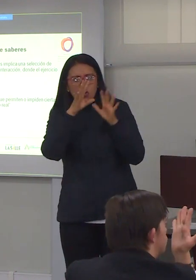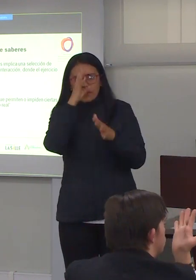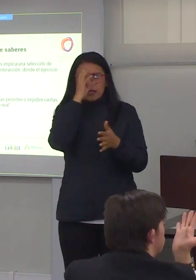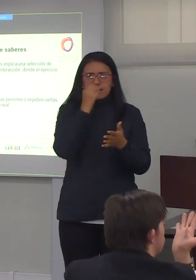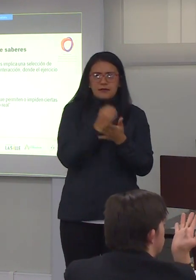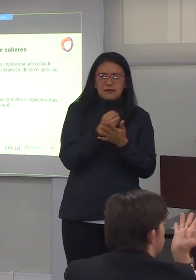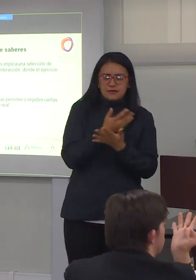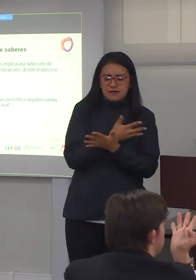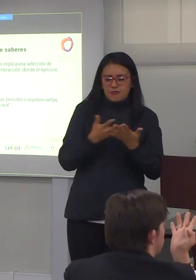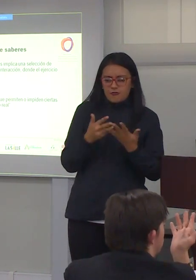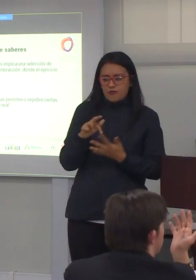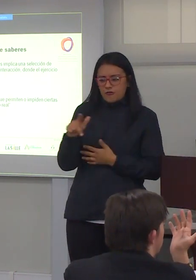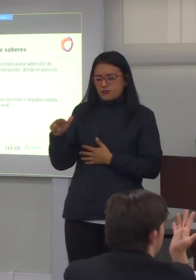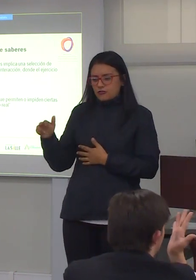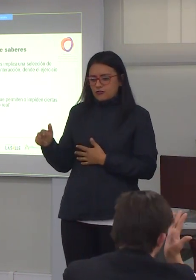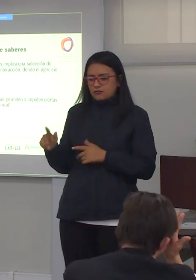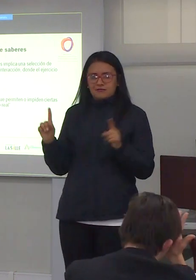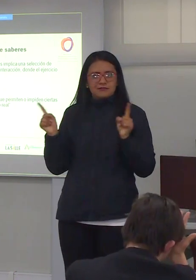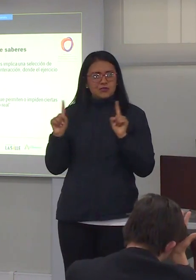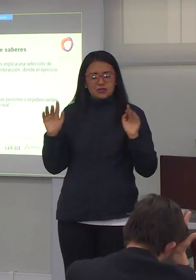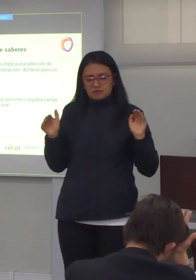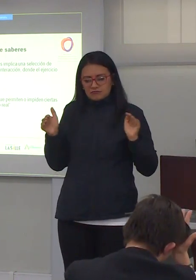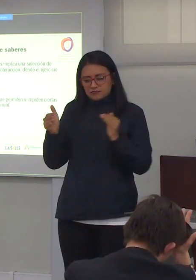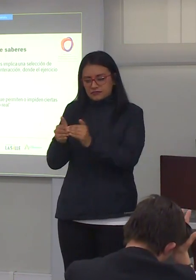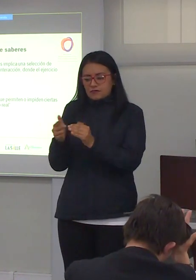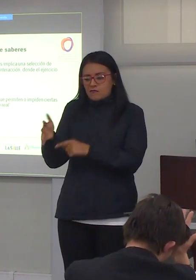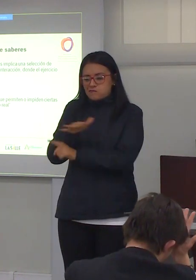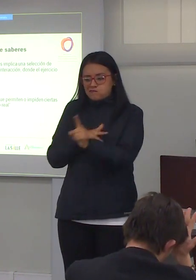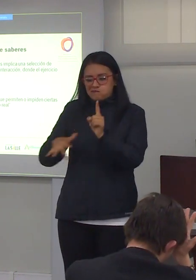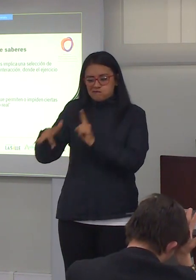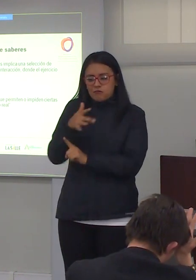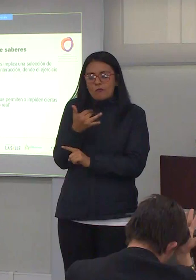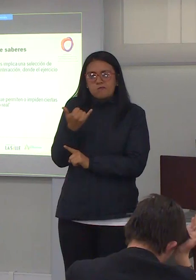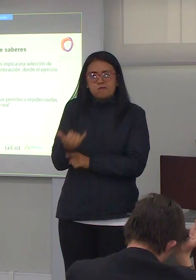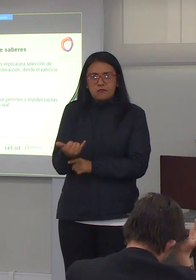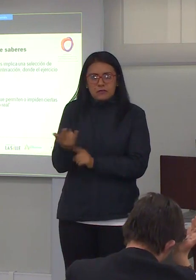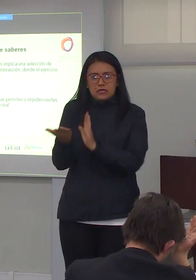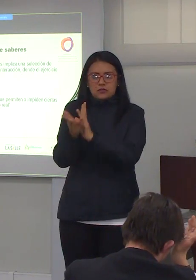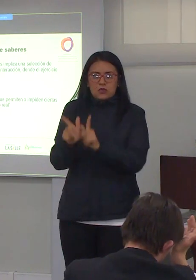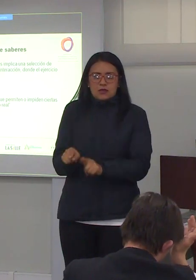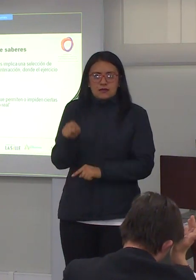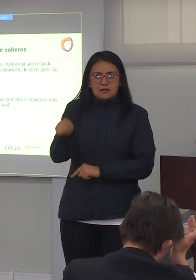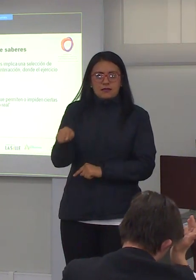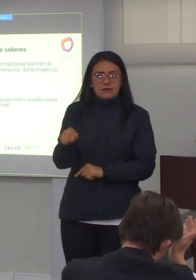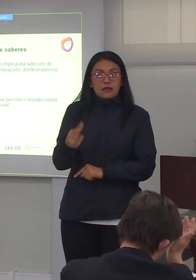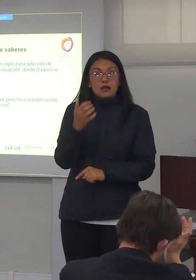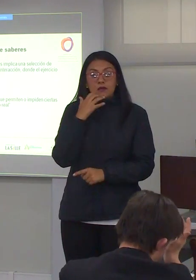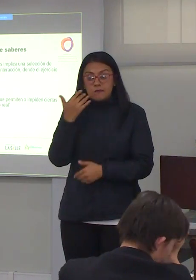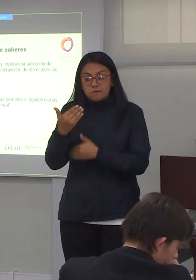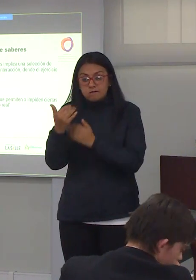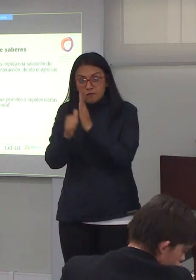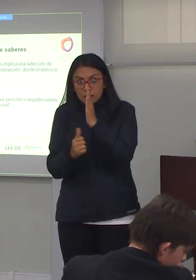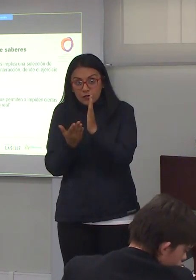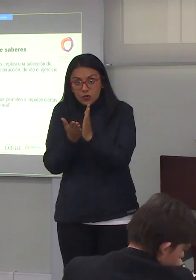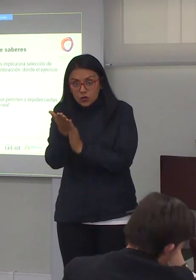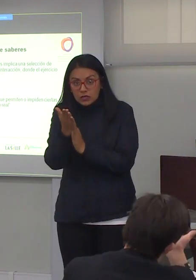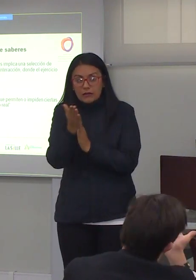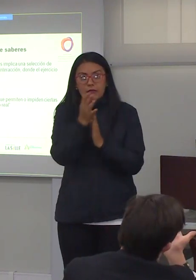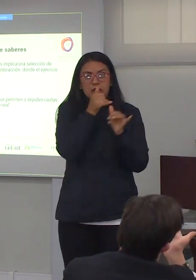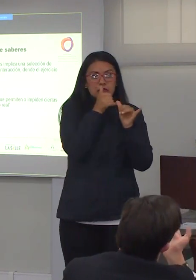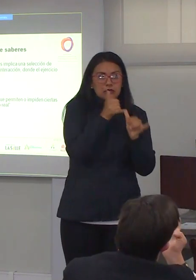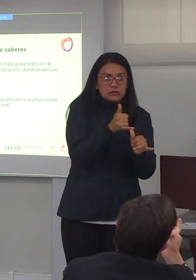pensármelas en otro lugar tengo que proyectarlas en el contexto donde está el estudiante en este caso si está en un programa entonces de